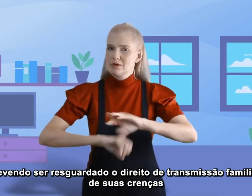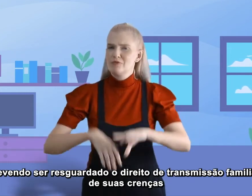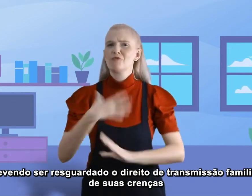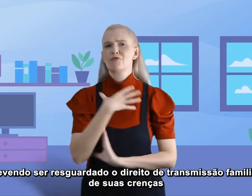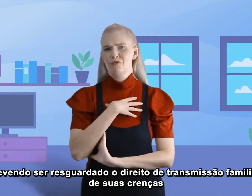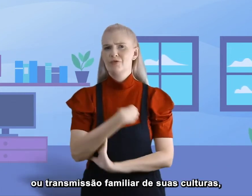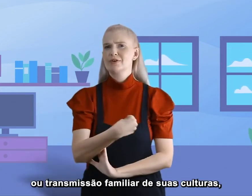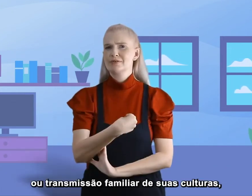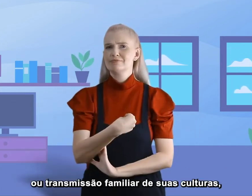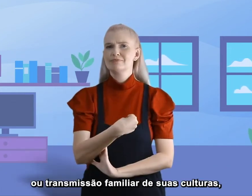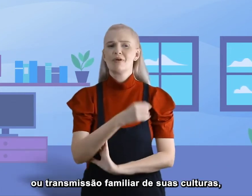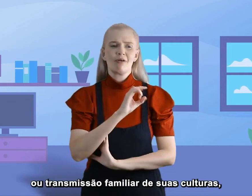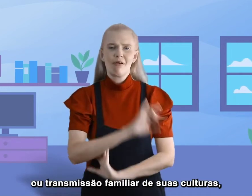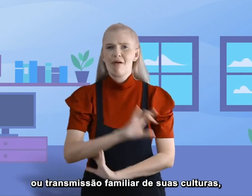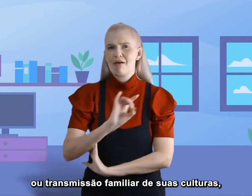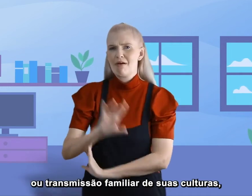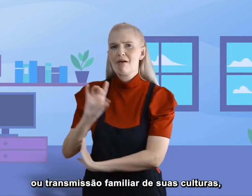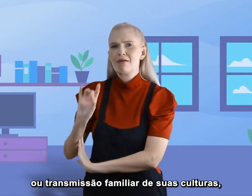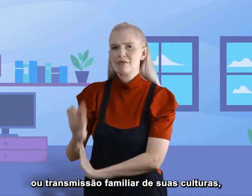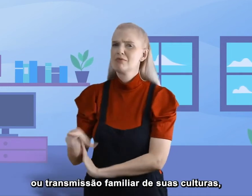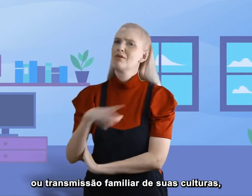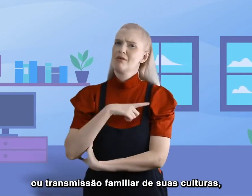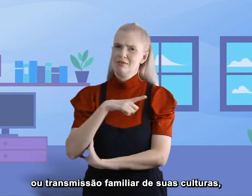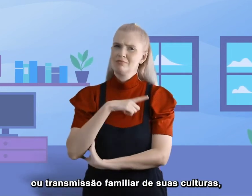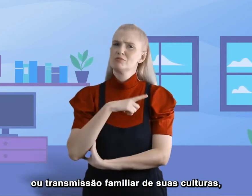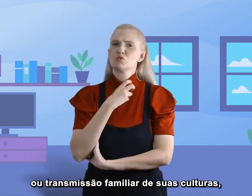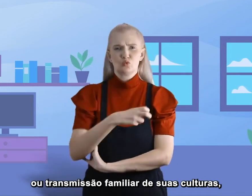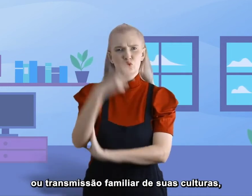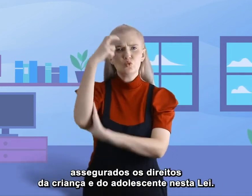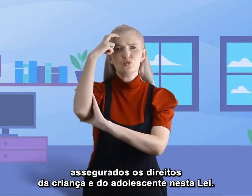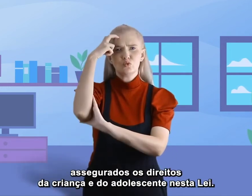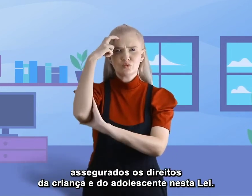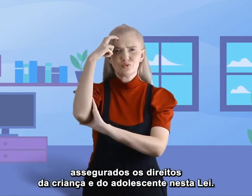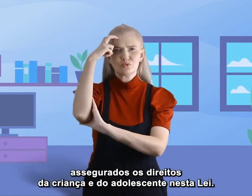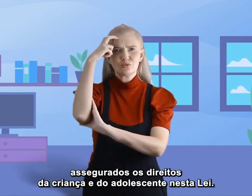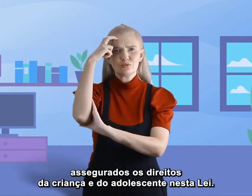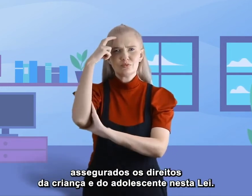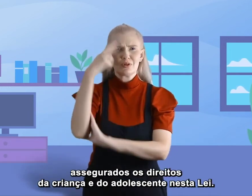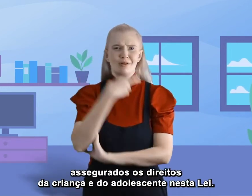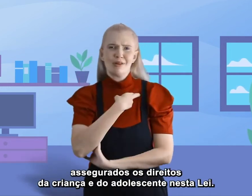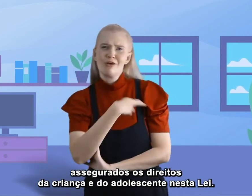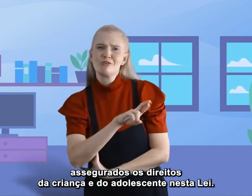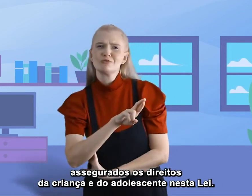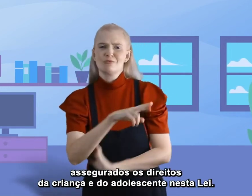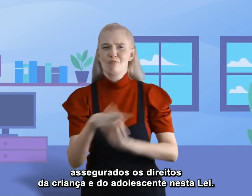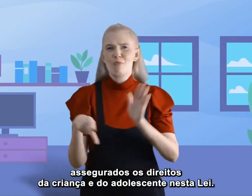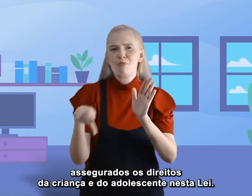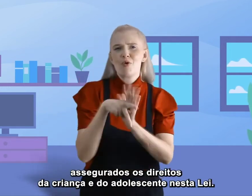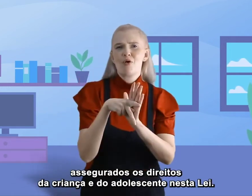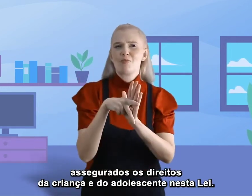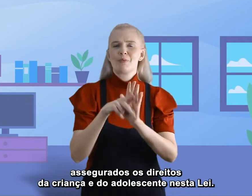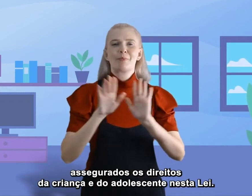crenças ou transmissão familiar de suas culturas, assegurados os direitos da criança e do